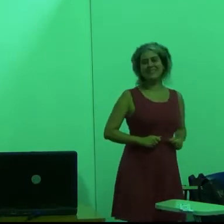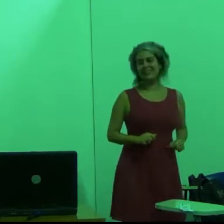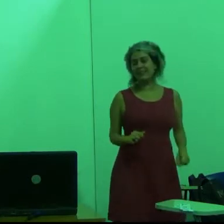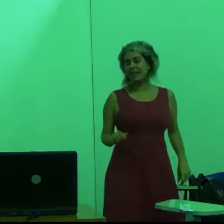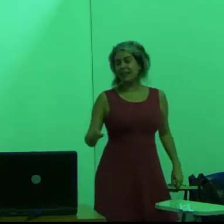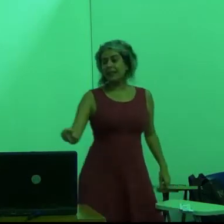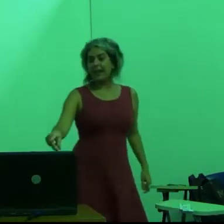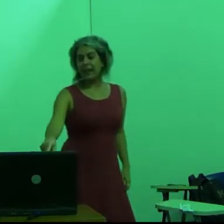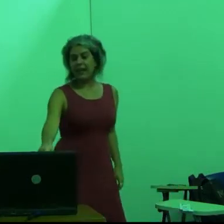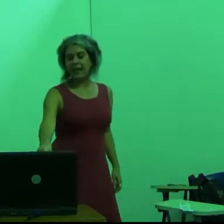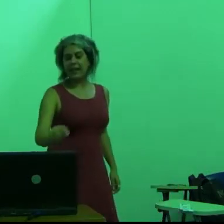difíceis.